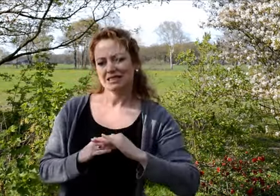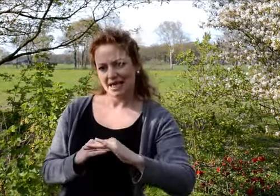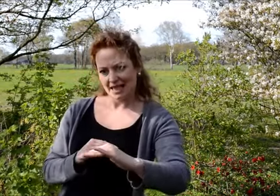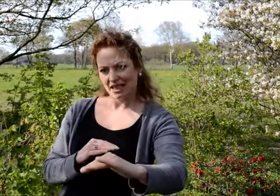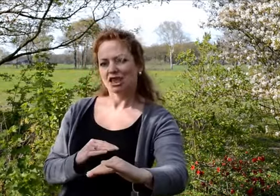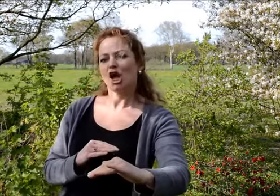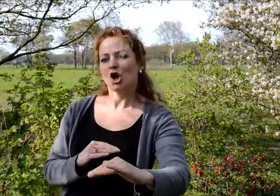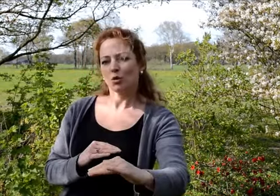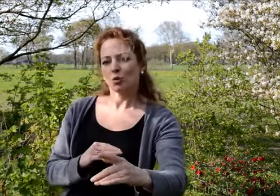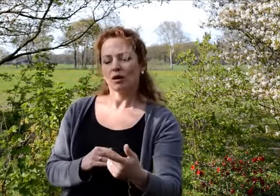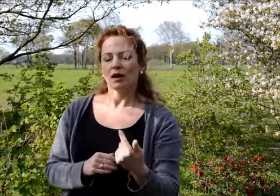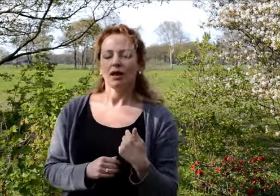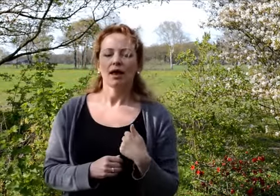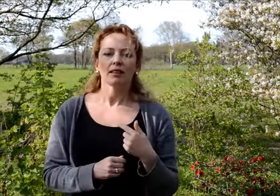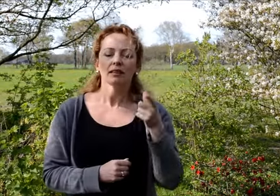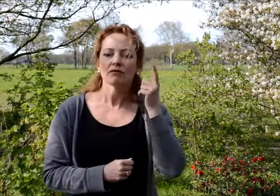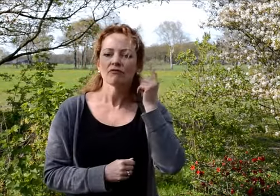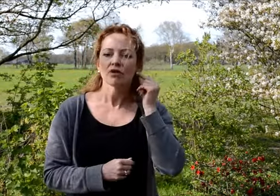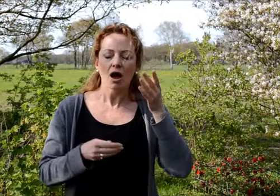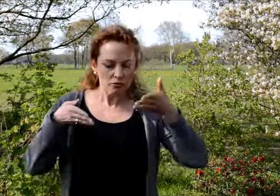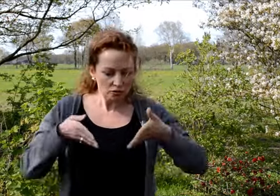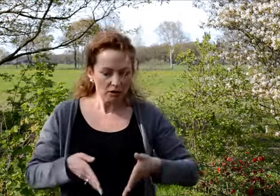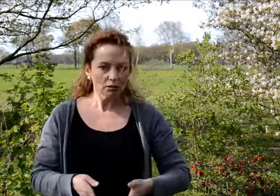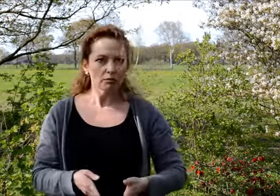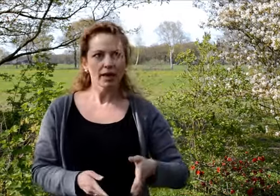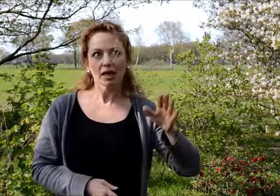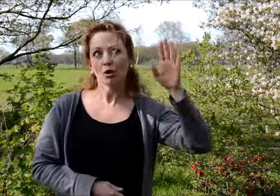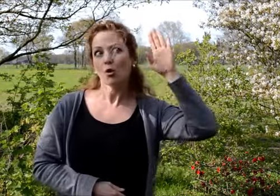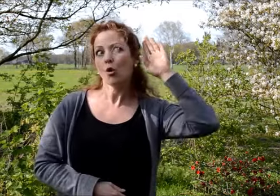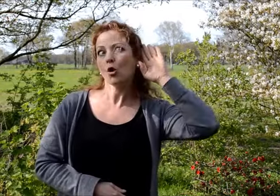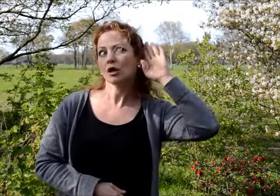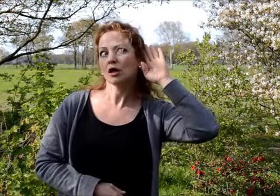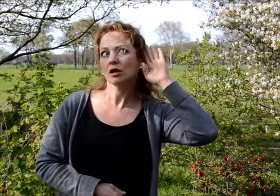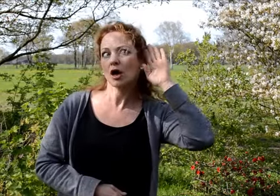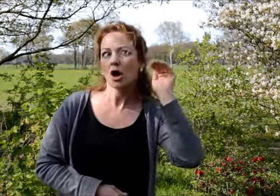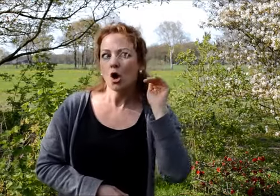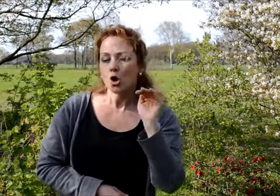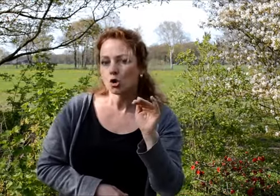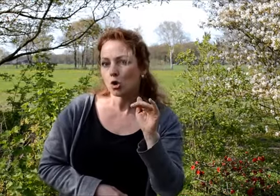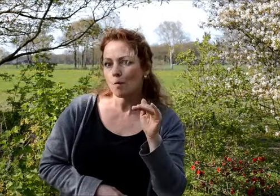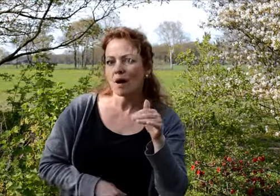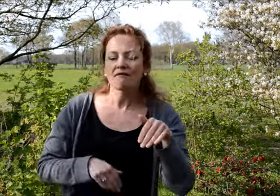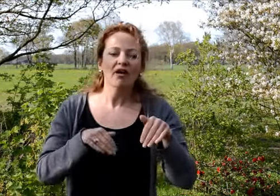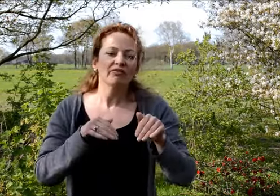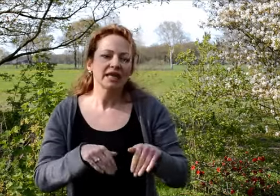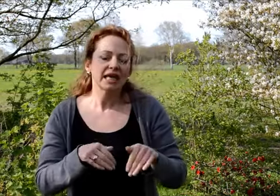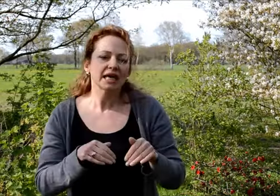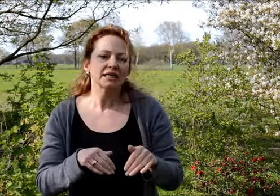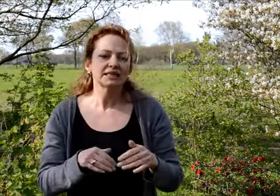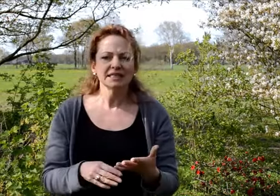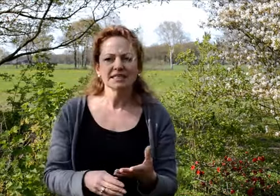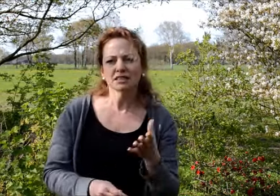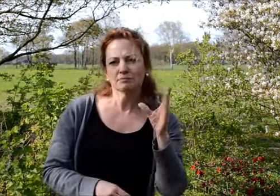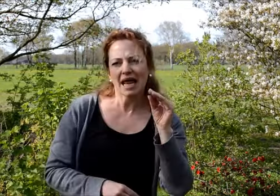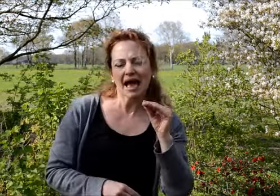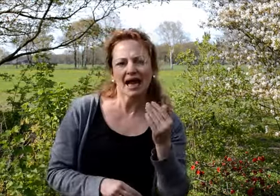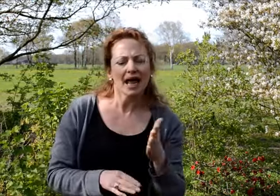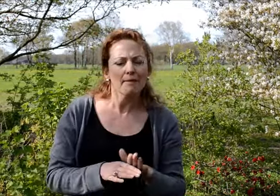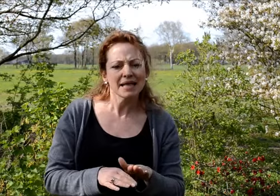tuin die jij zoekt. En de vrouw stond op en hoorde de roep van dieren die spraken hoe verder te gaan. En met